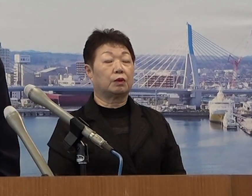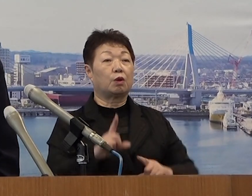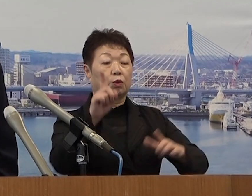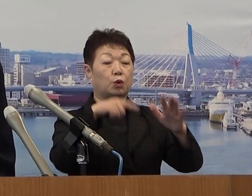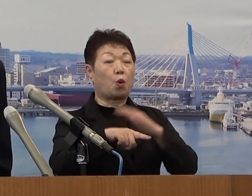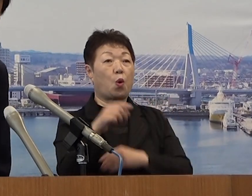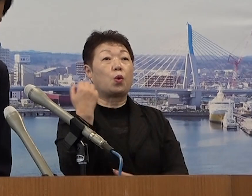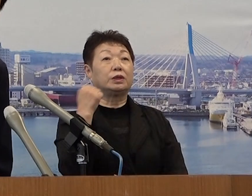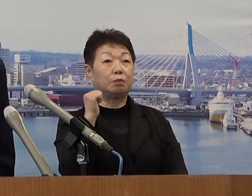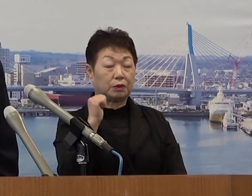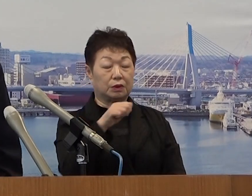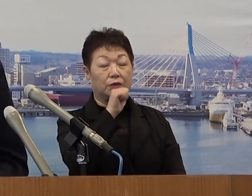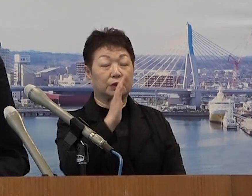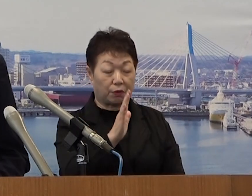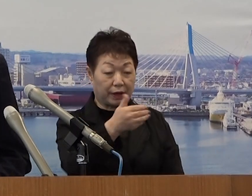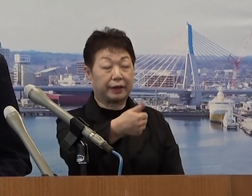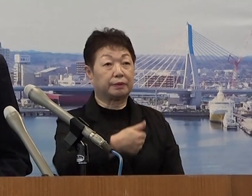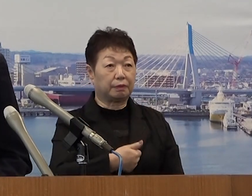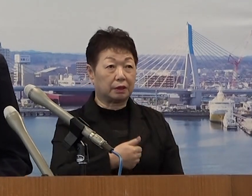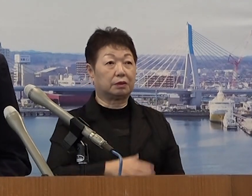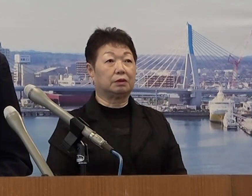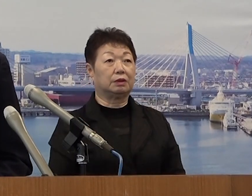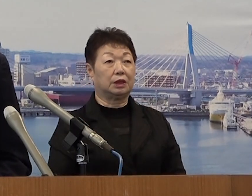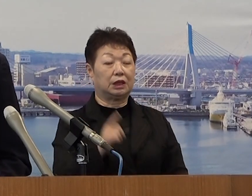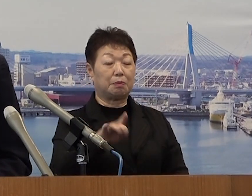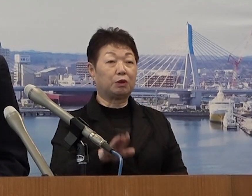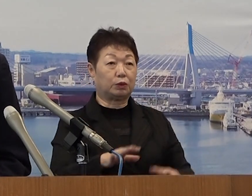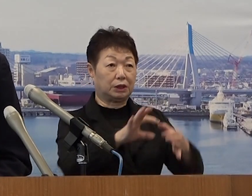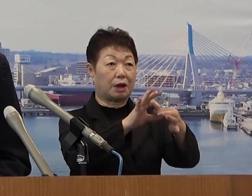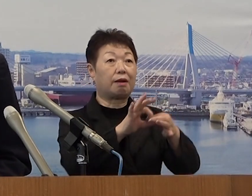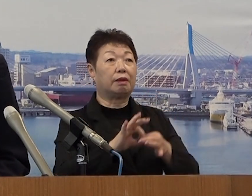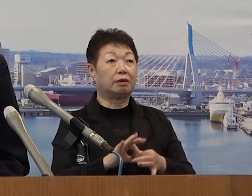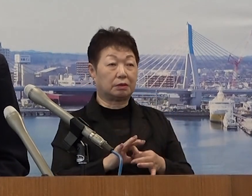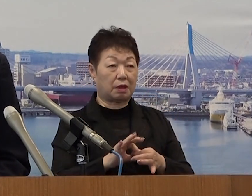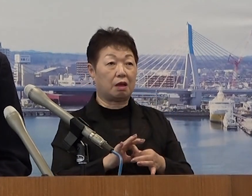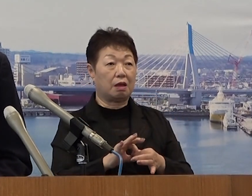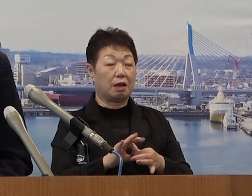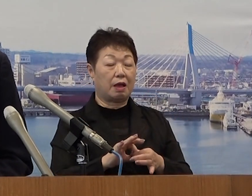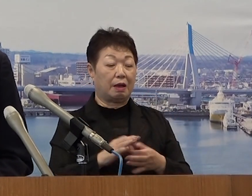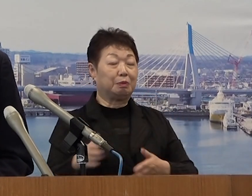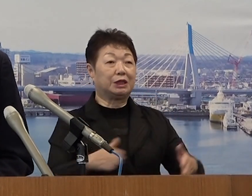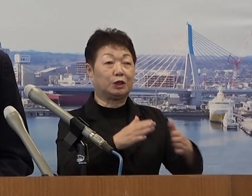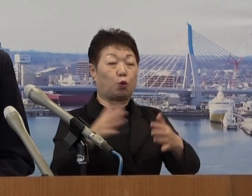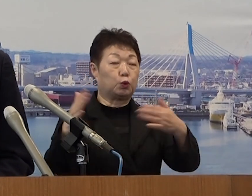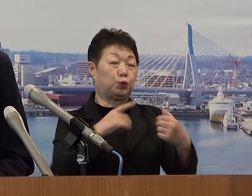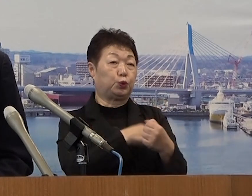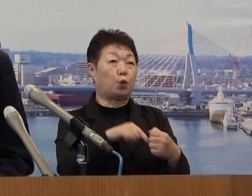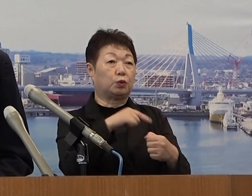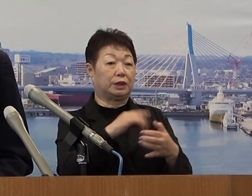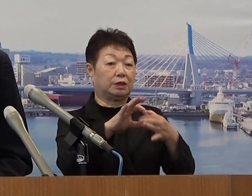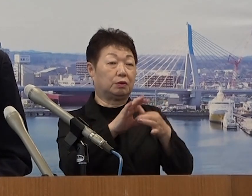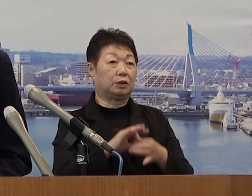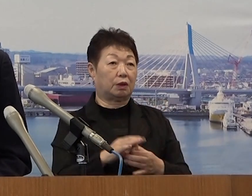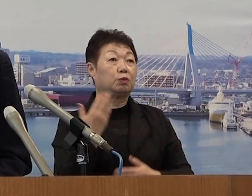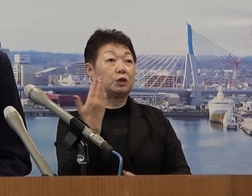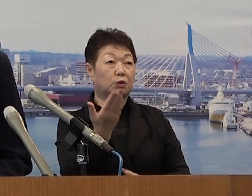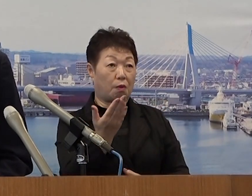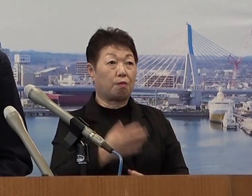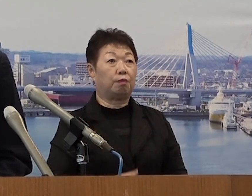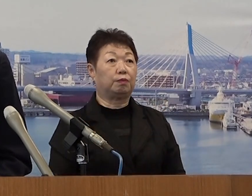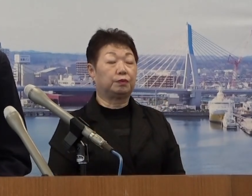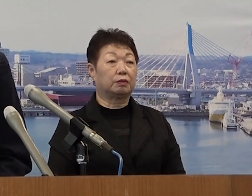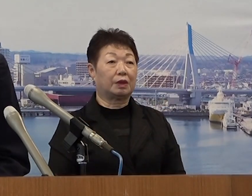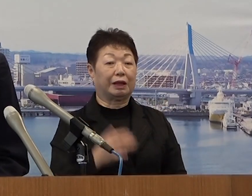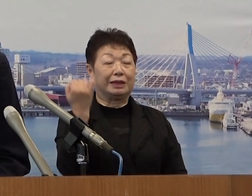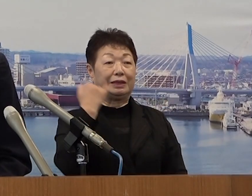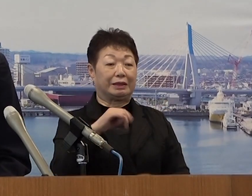東日報の正井です。よろしくお願いします。ちょっと今のに関連して、はい、道の空力のことでお聞きしたいんですけれども、はい、先週その意